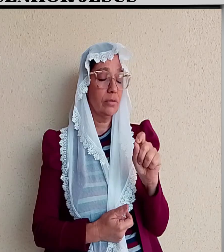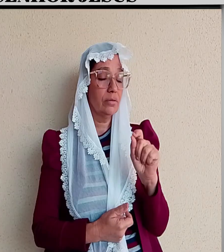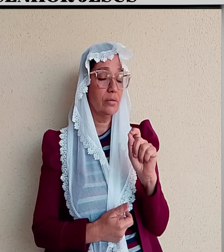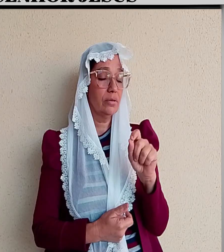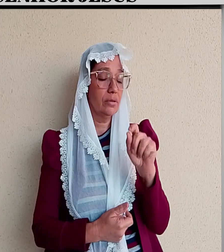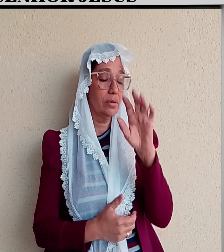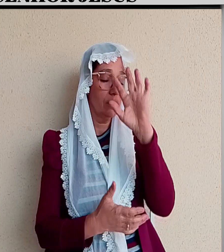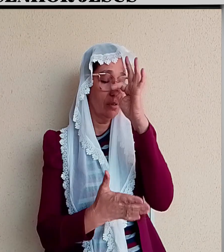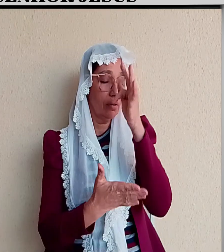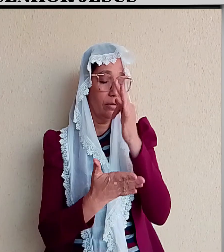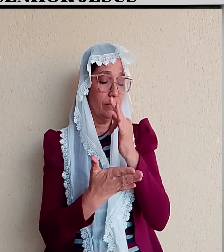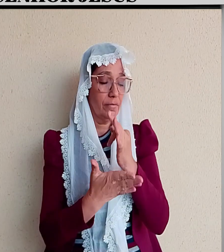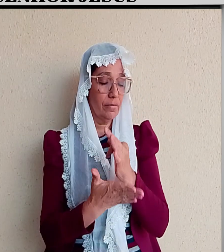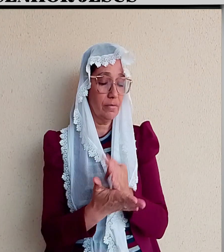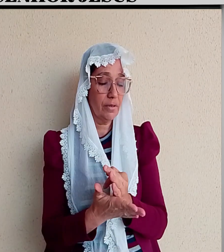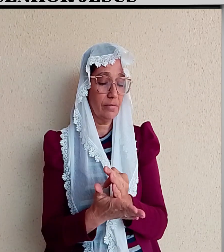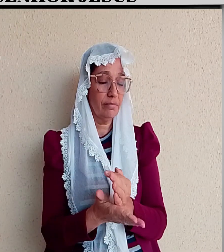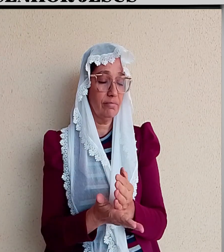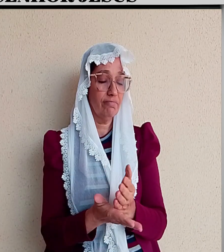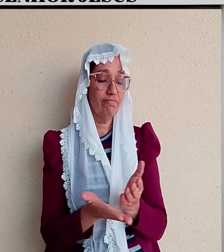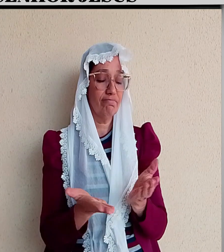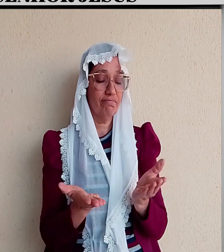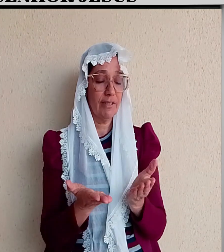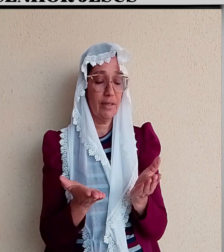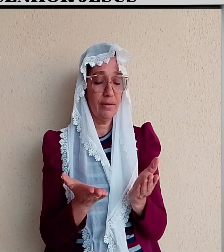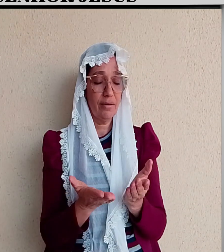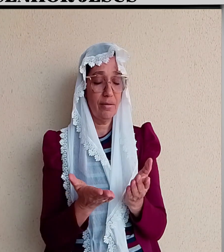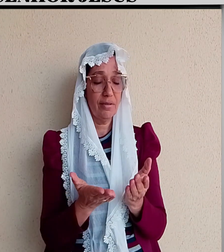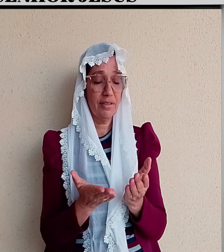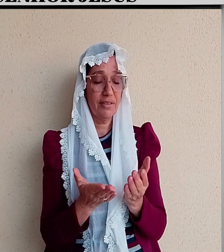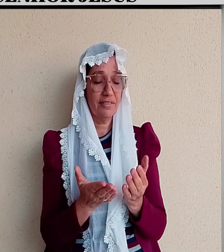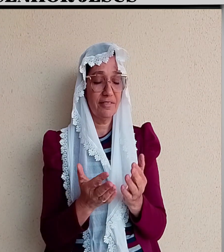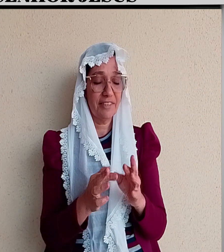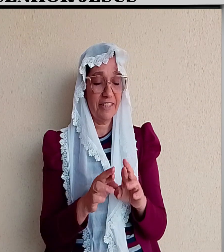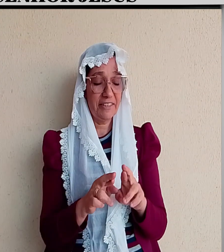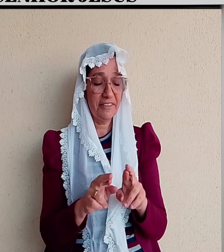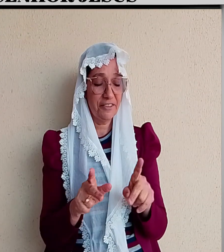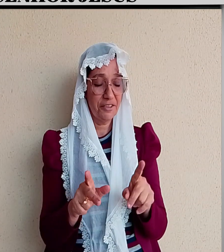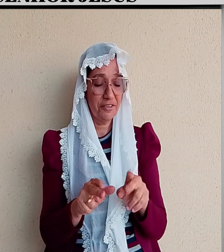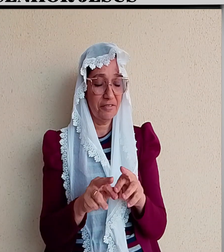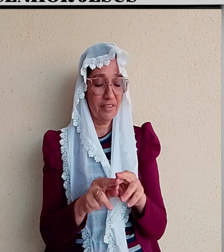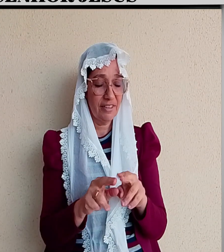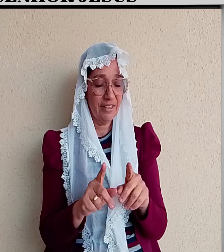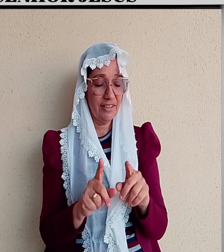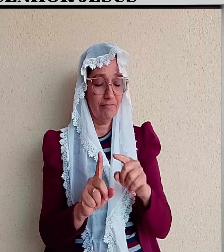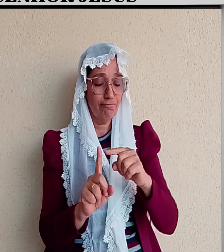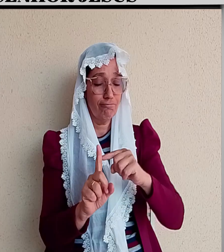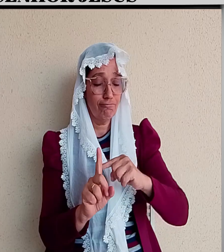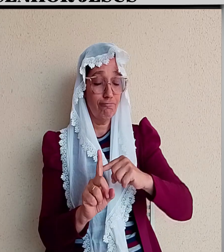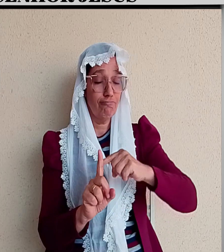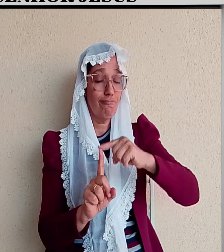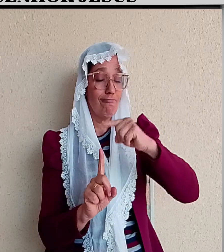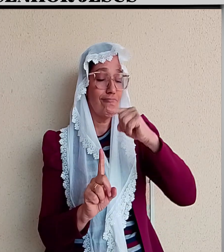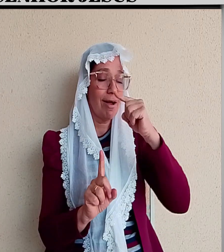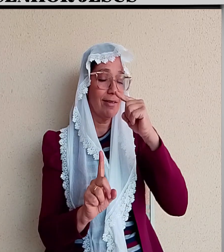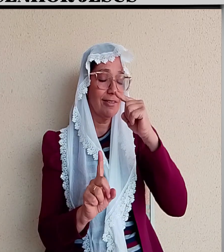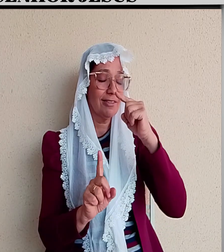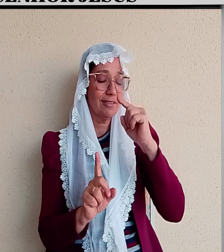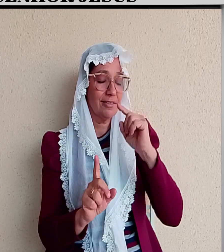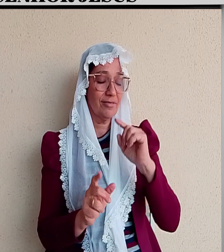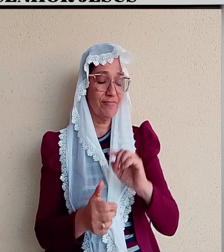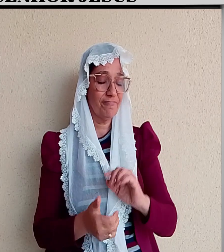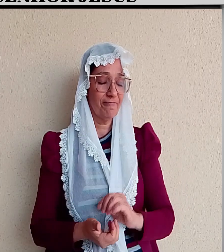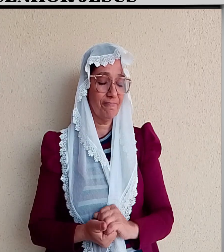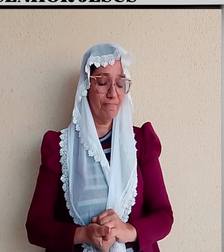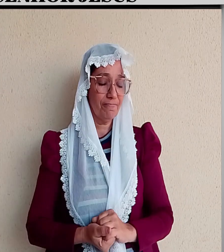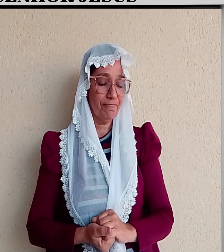teus dons, Senhor, os teus talentos. Enche nossas botijas de azeite. Aleluia, nas alturas. Para que